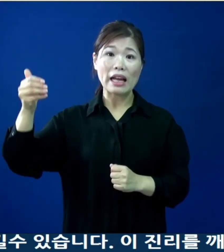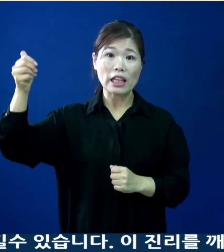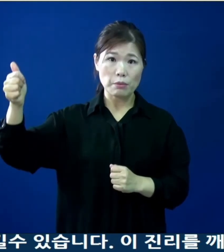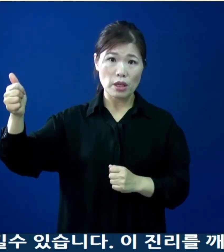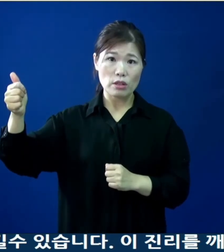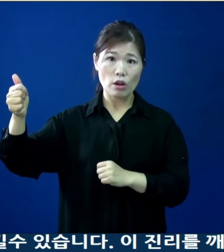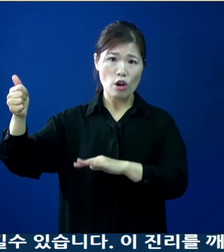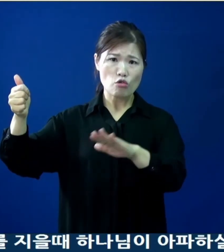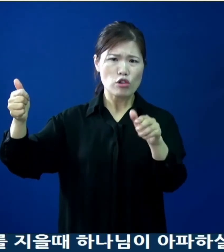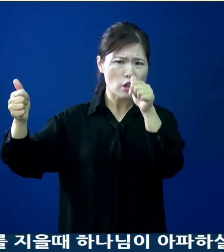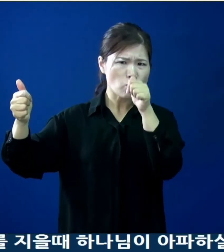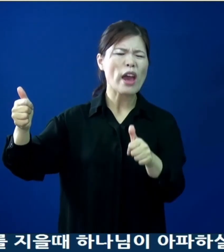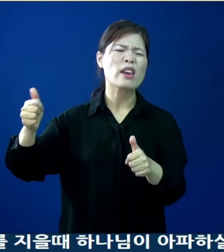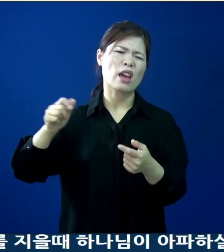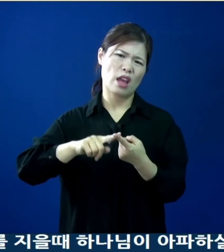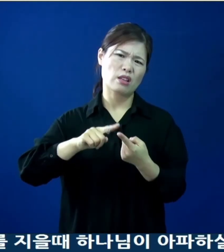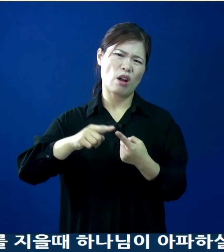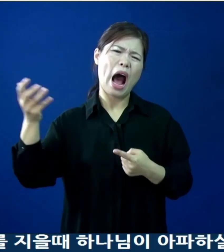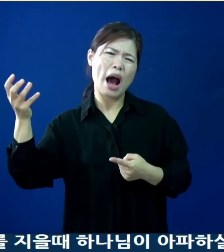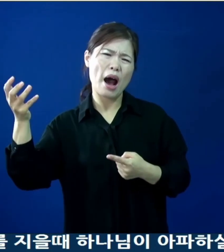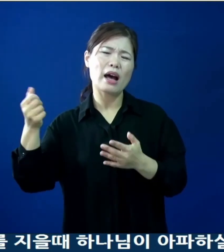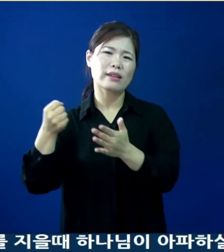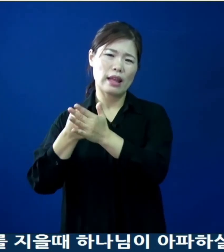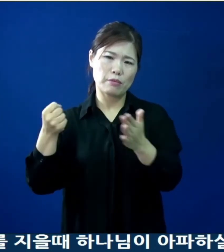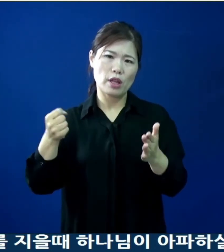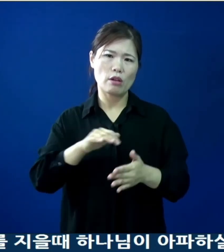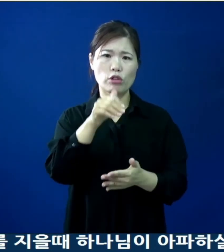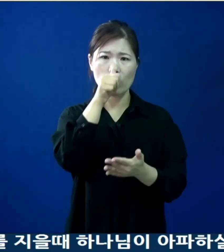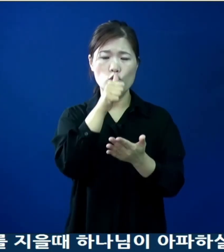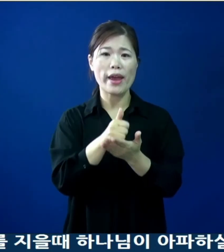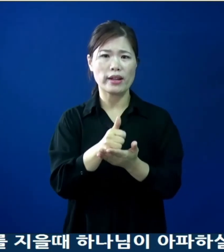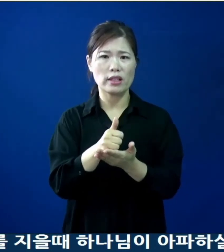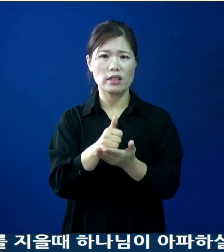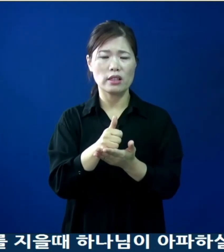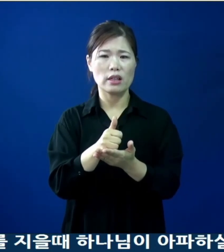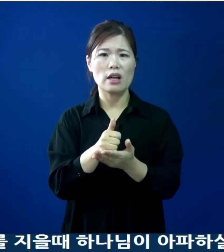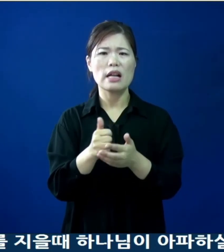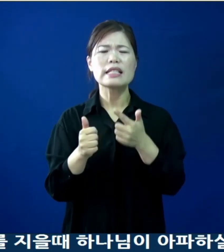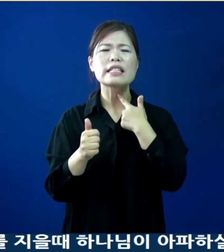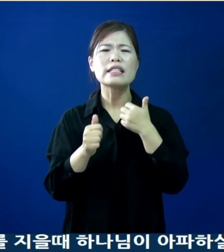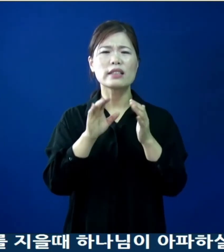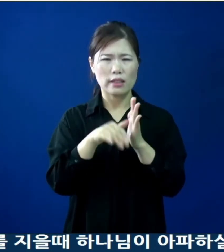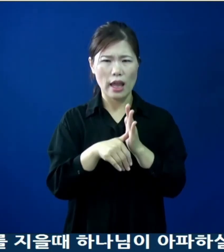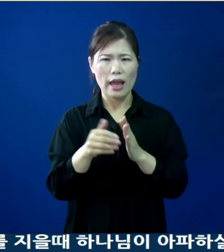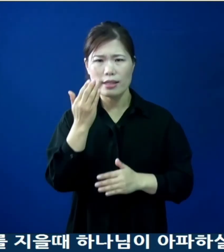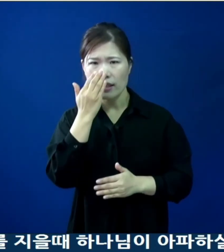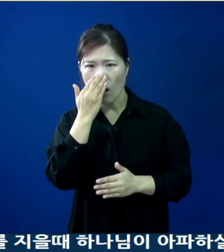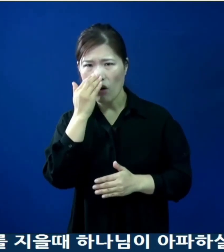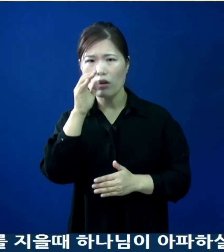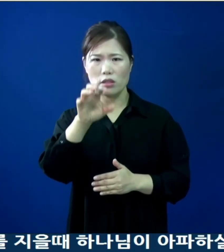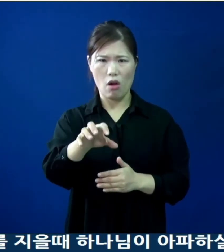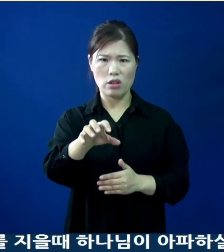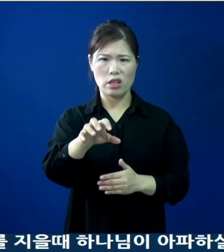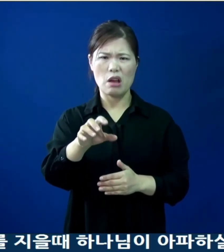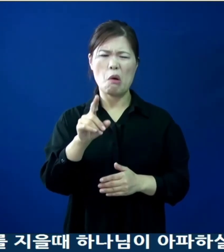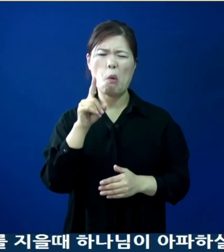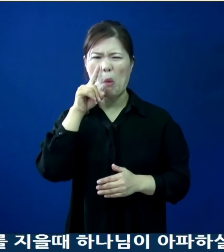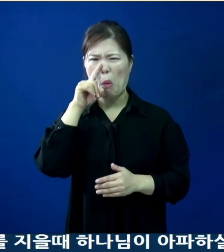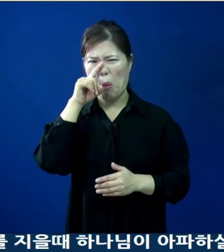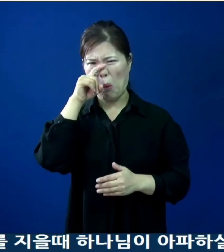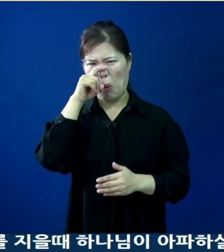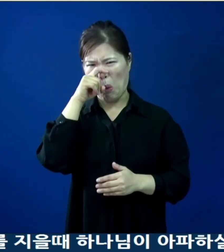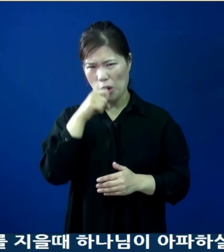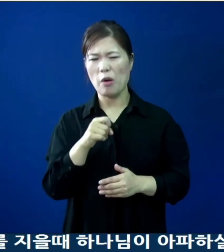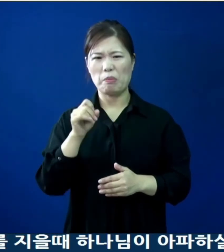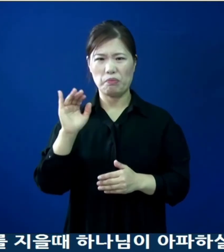죄를 아파하시기 때문에 우리가 죄를 지을 때 성전이 오염되어질 수 있는 겁니다.